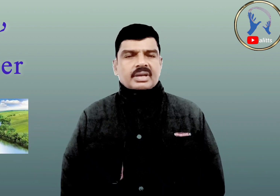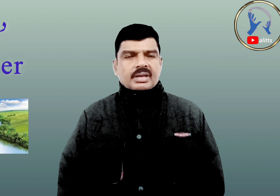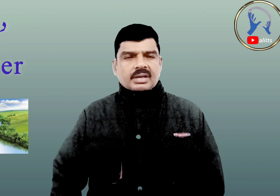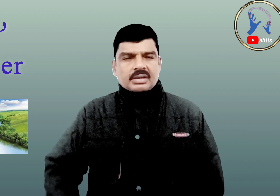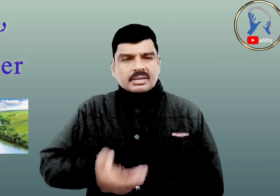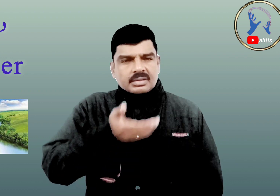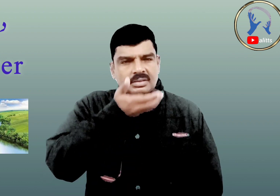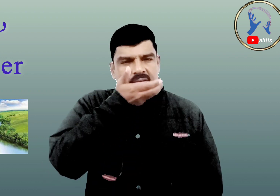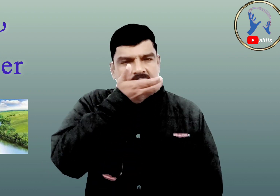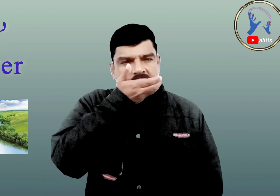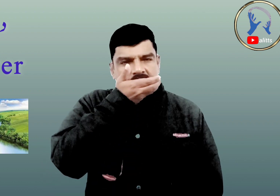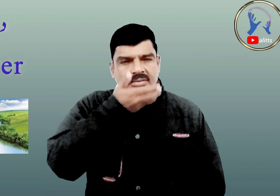दरिया।